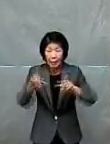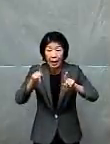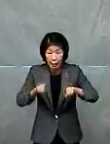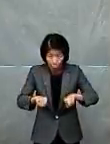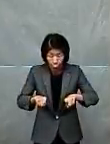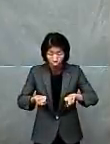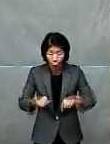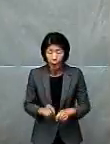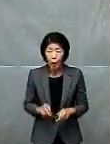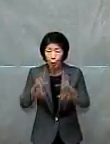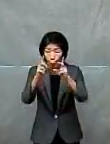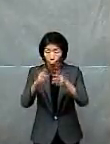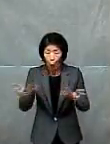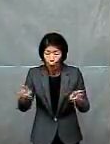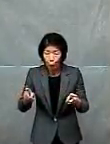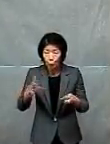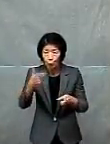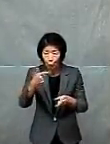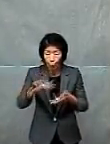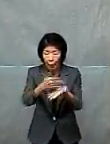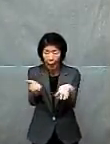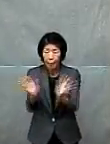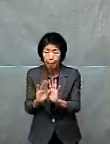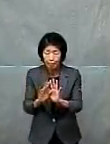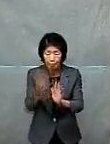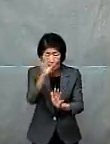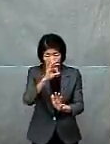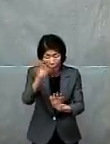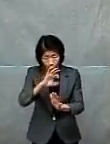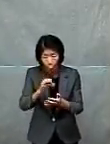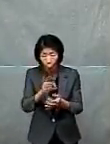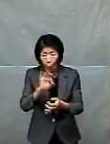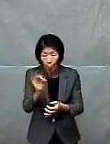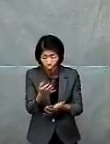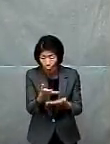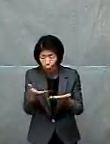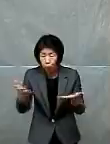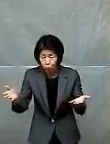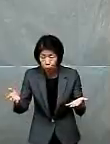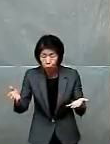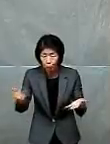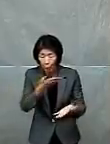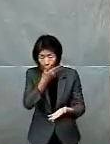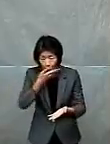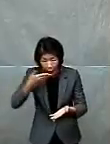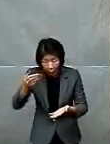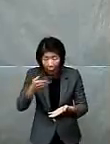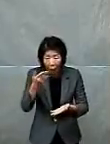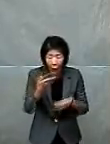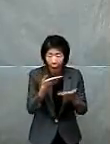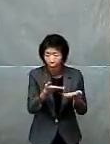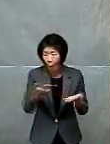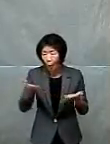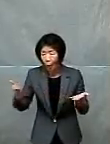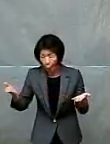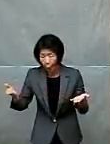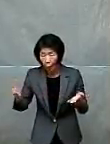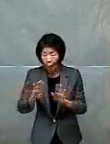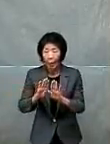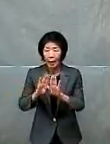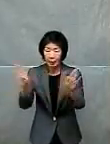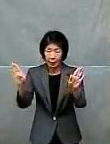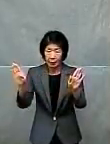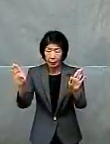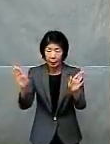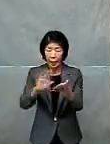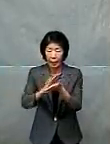して東北6県の観光物産展やご当地グルメコーナーなどを開催いたします。